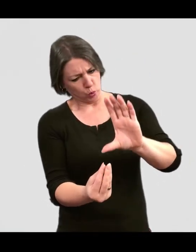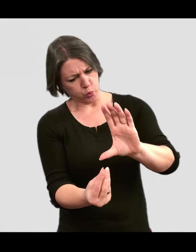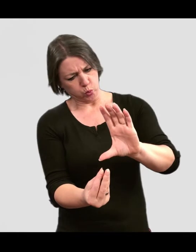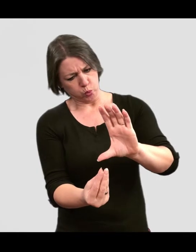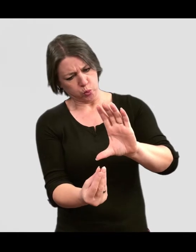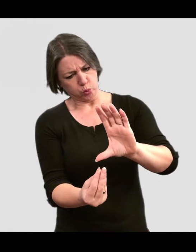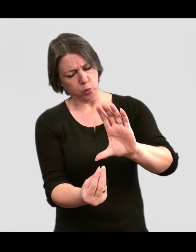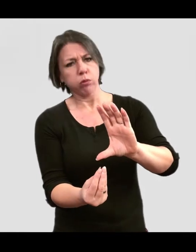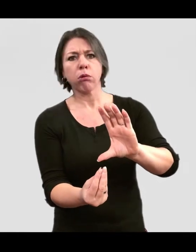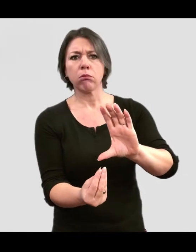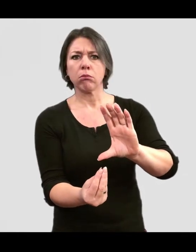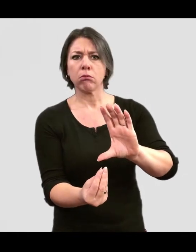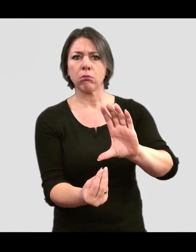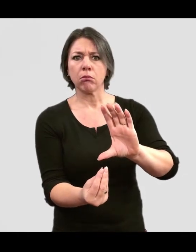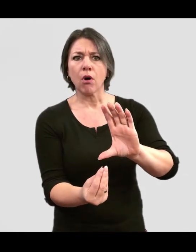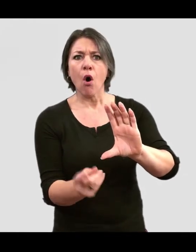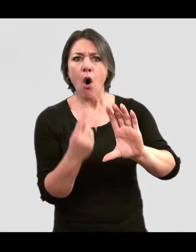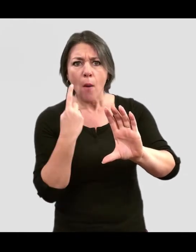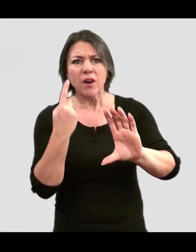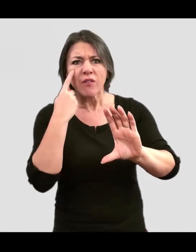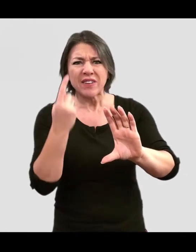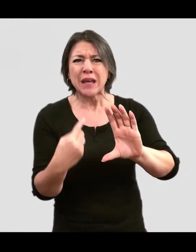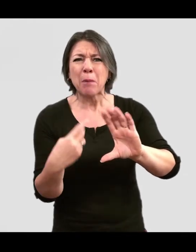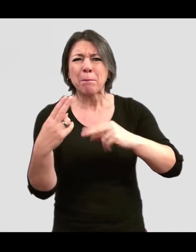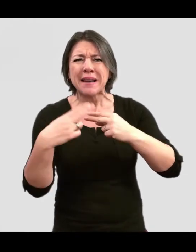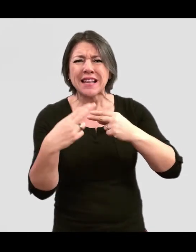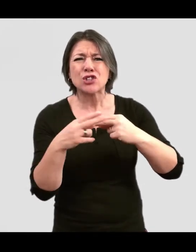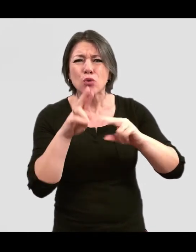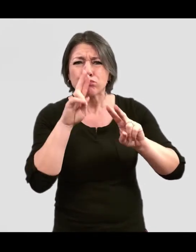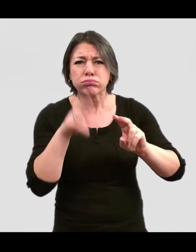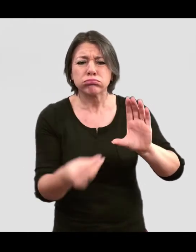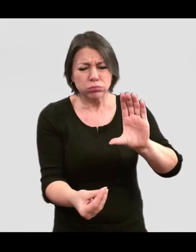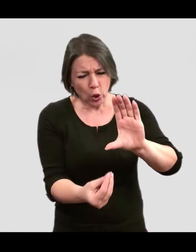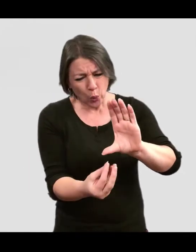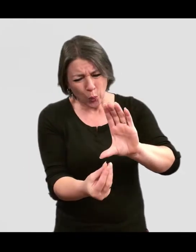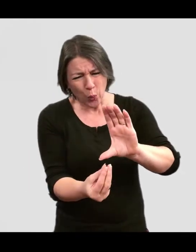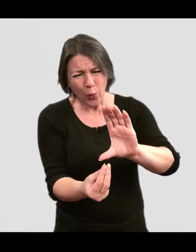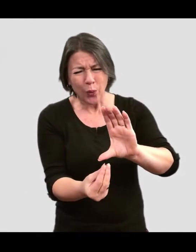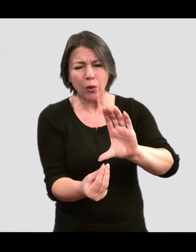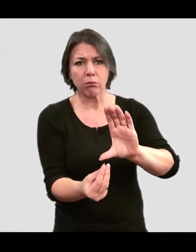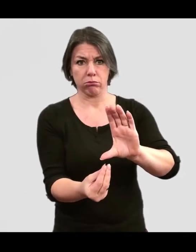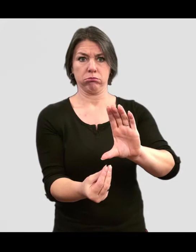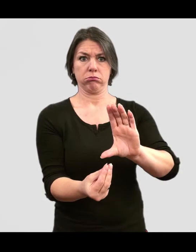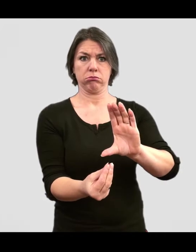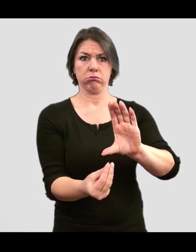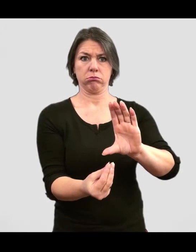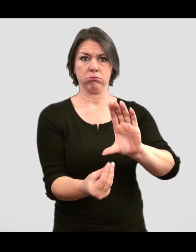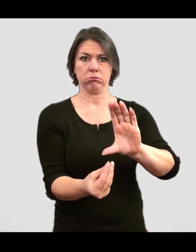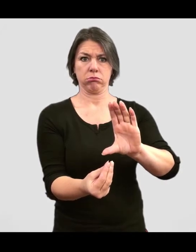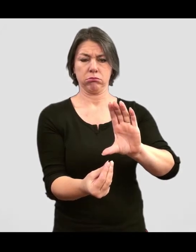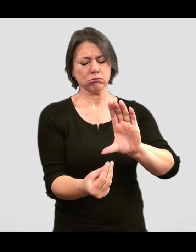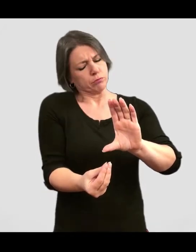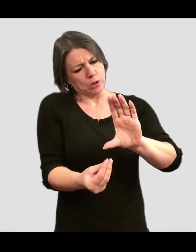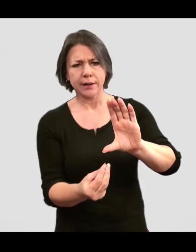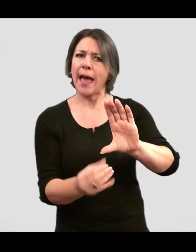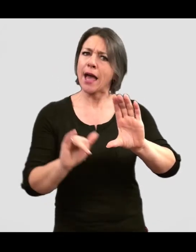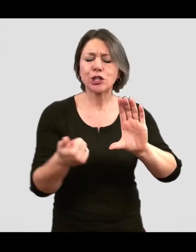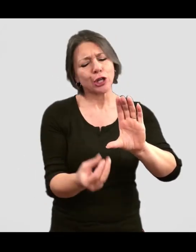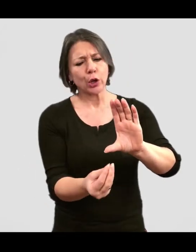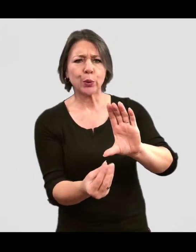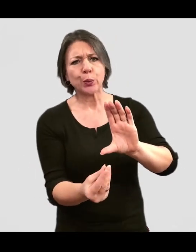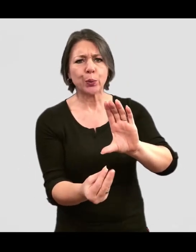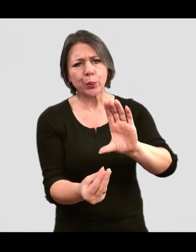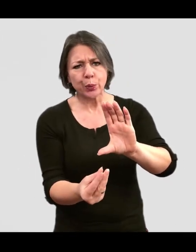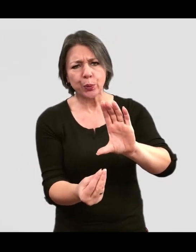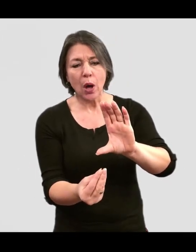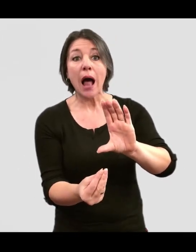Že ten plamen skutečně olizuje ten balónek. Dávejte pozor, ať jako tím balónkem